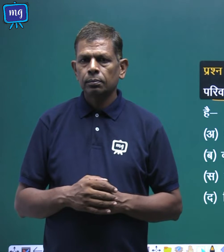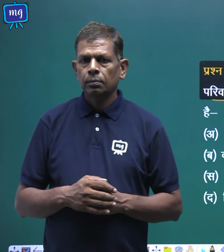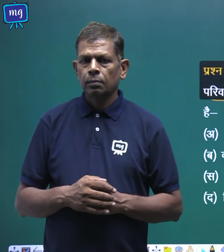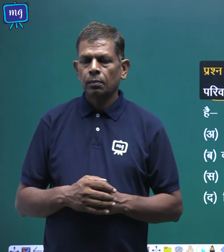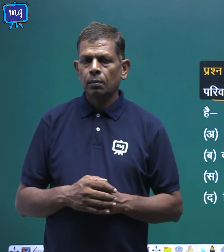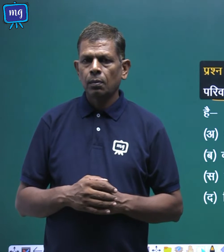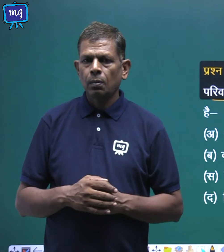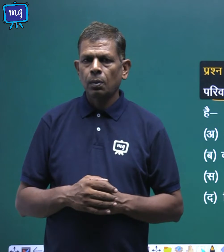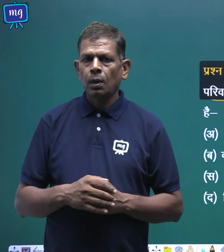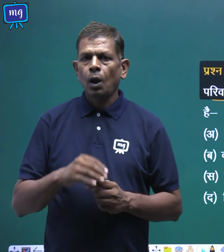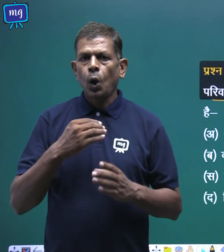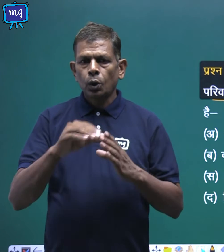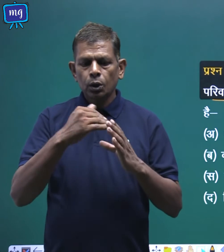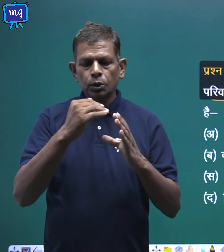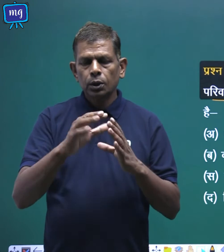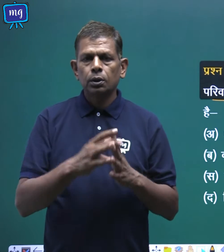थ्रेशिंग,